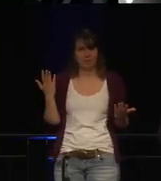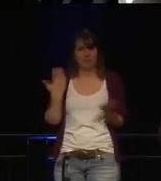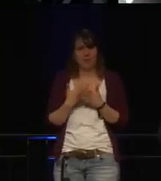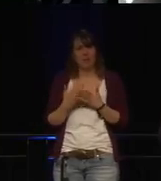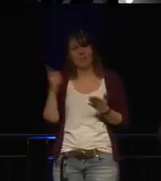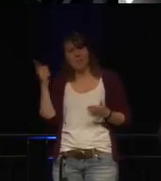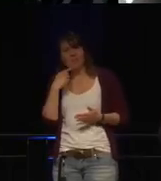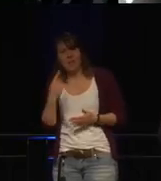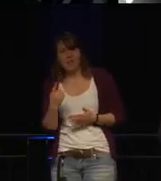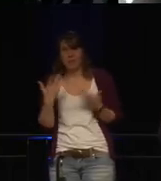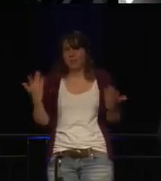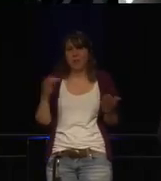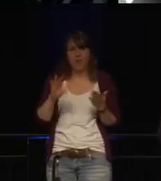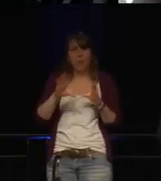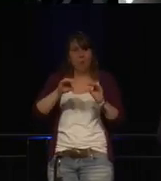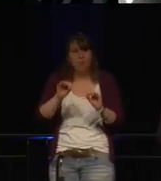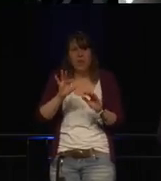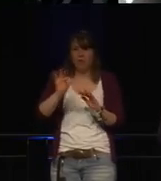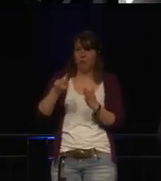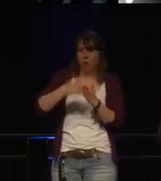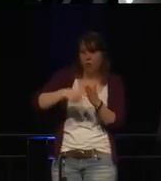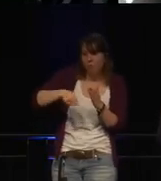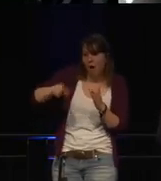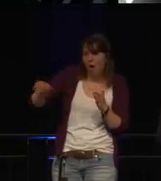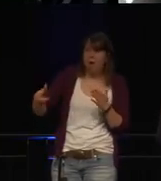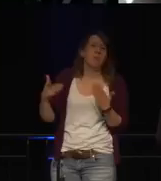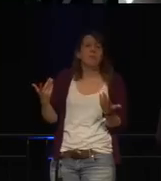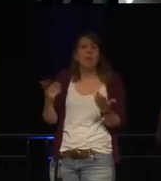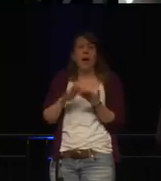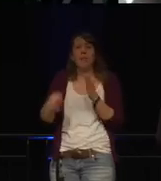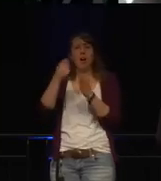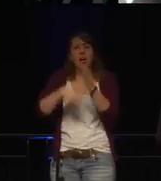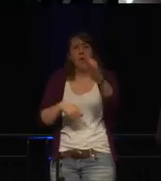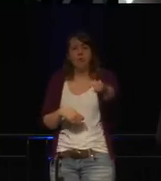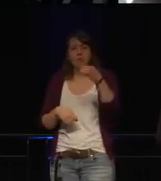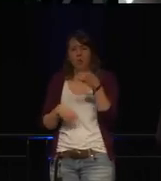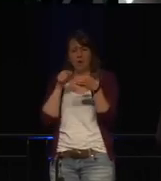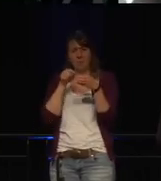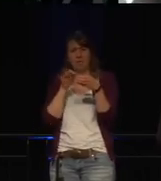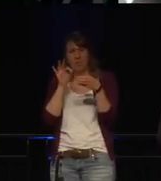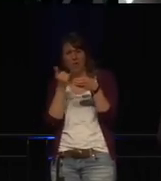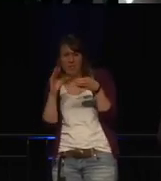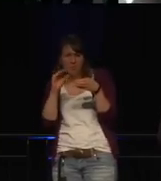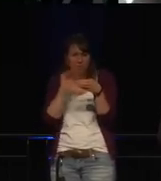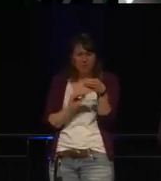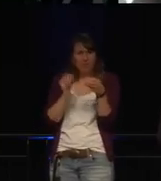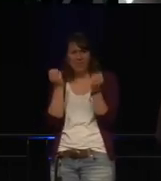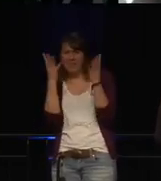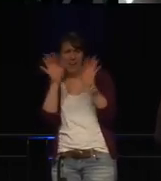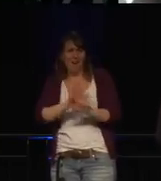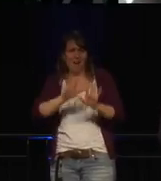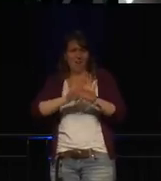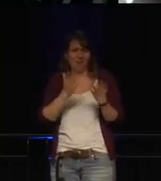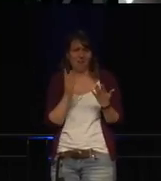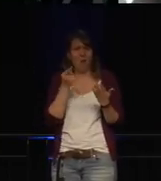entender cómo y hasta cuándo y dónde la información recolectada se procesa. Tampoco está